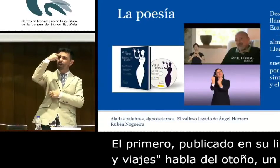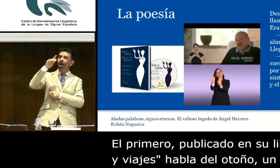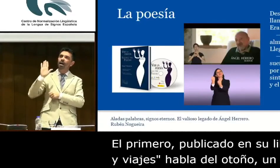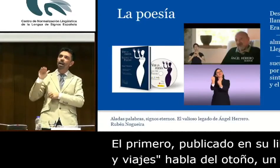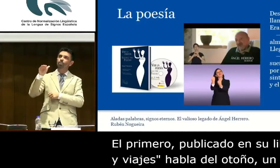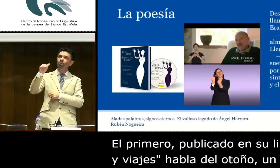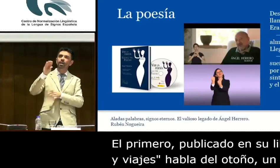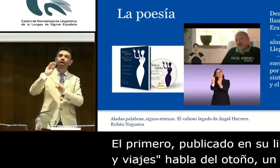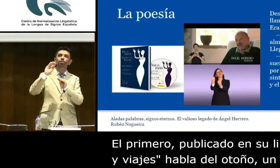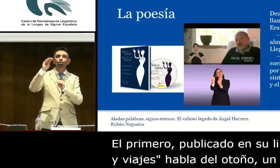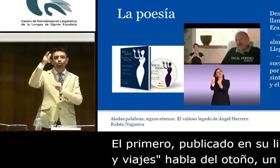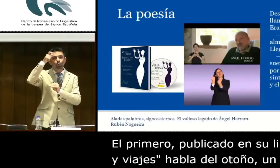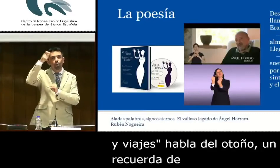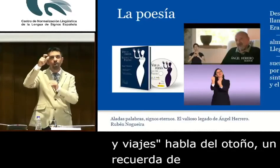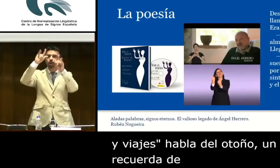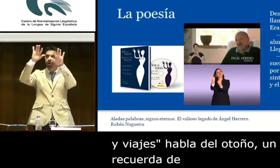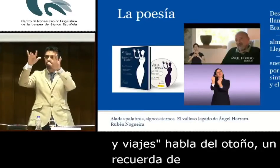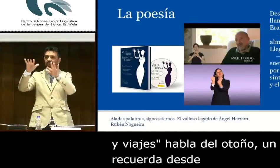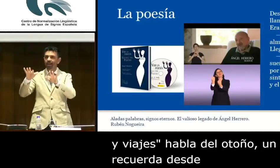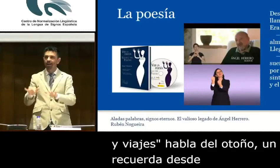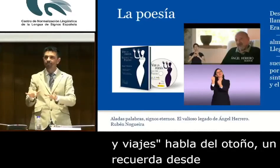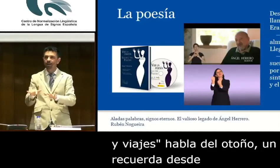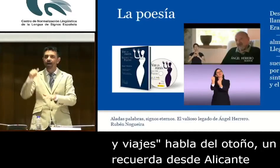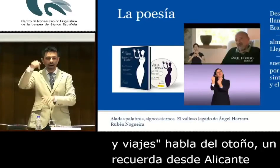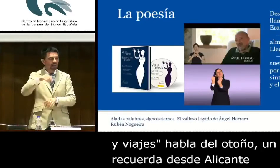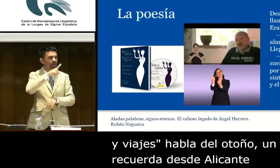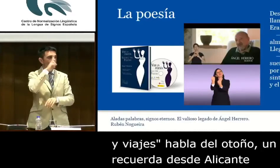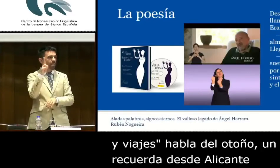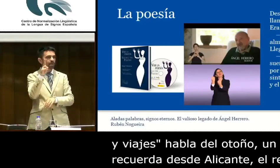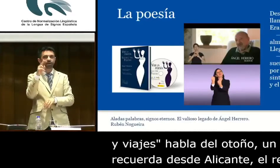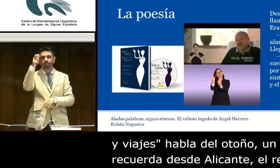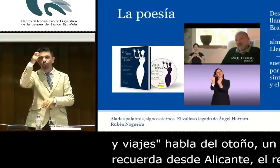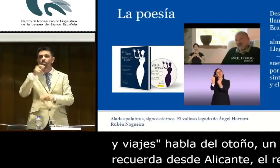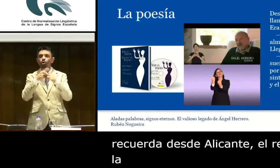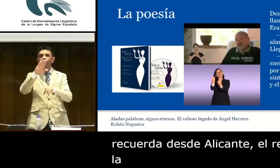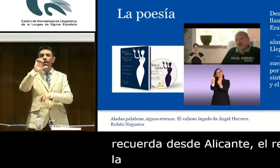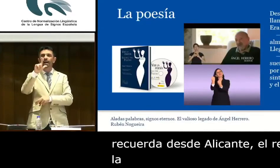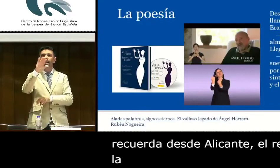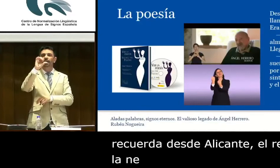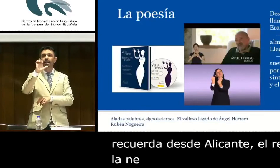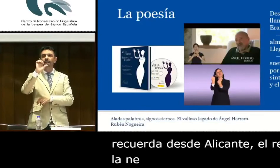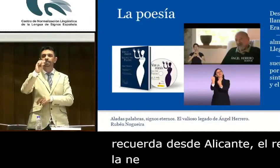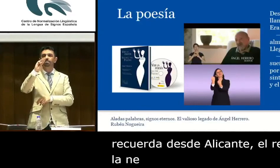el recuerdo de la nieve en su pueblo de la montaña madrileña, El Espinar.